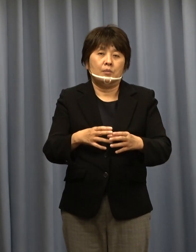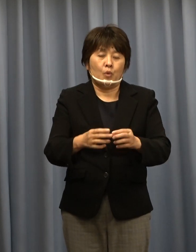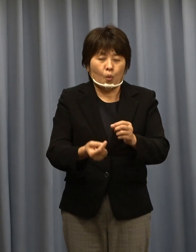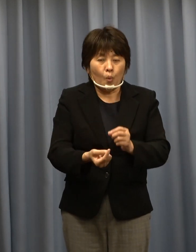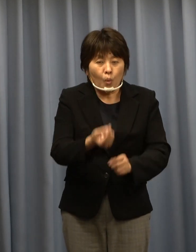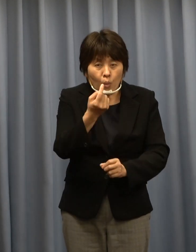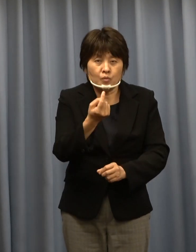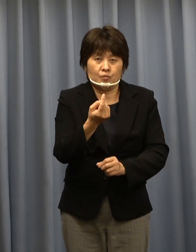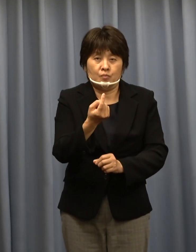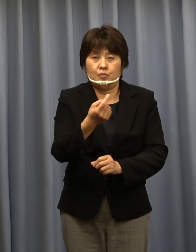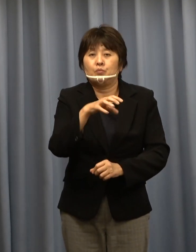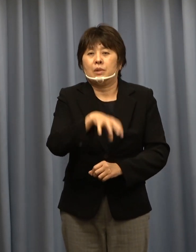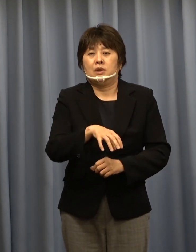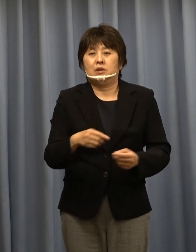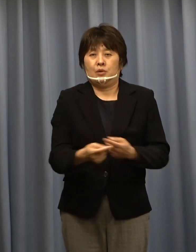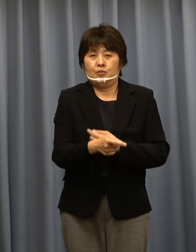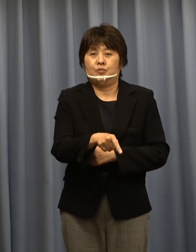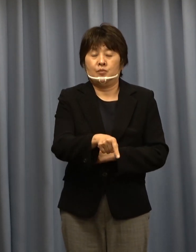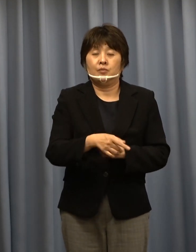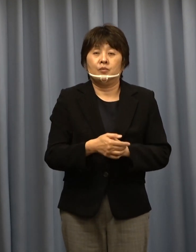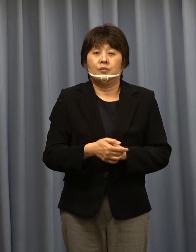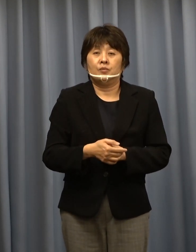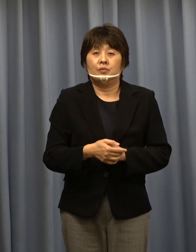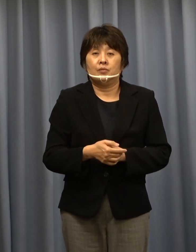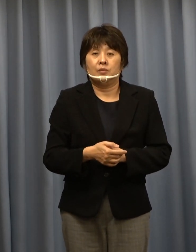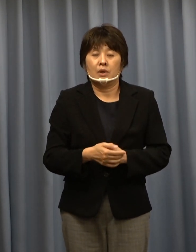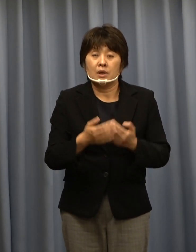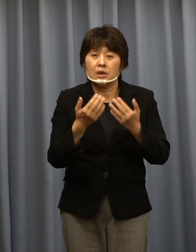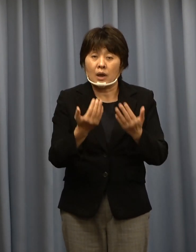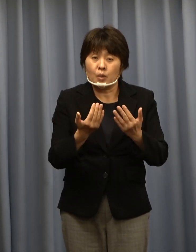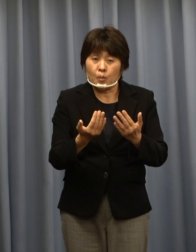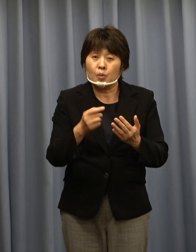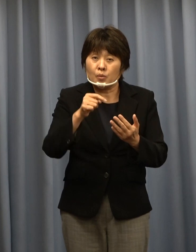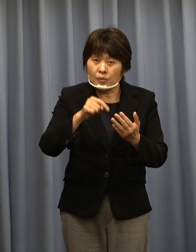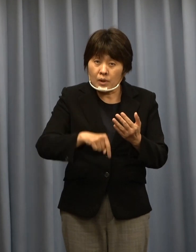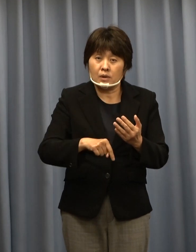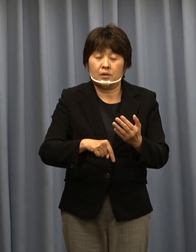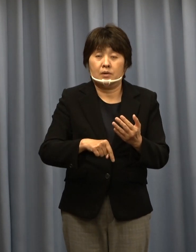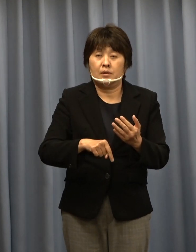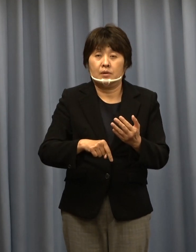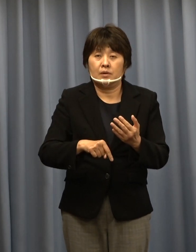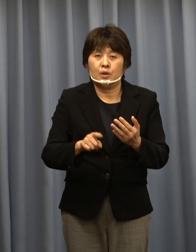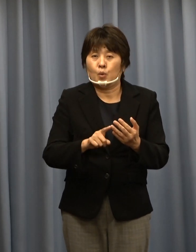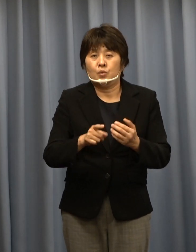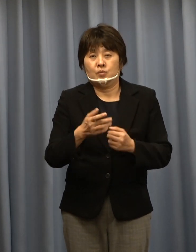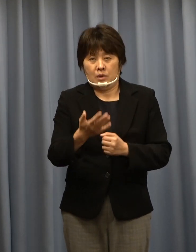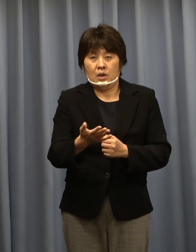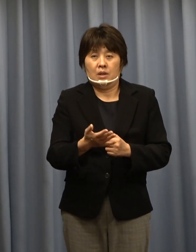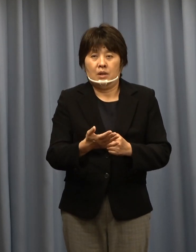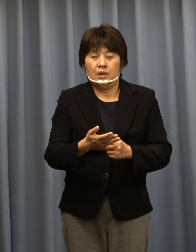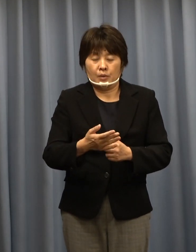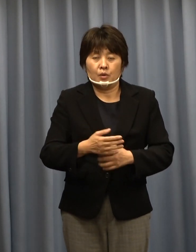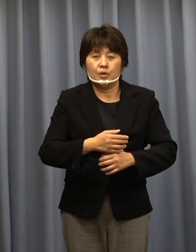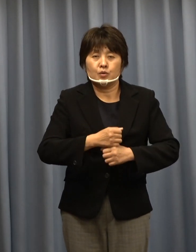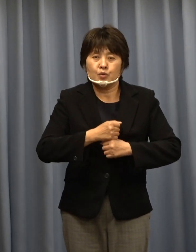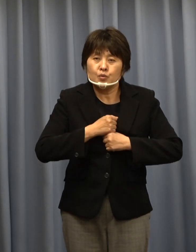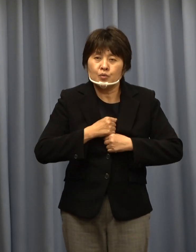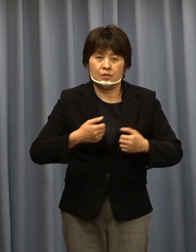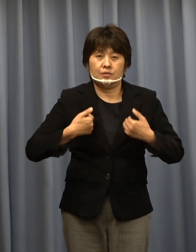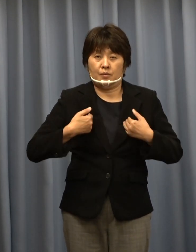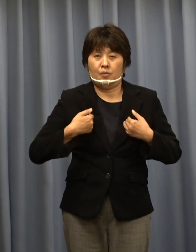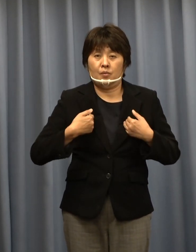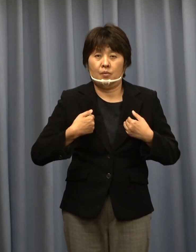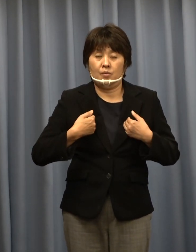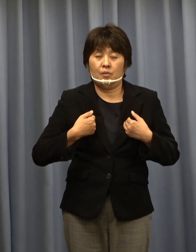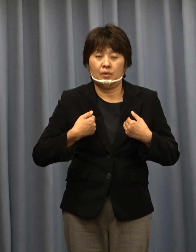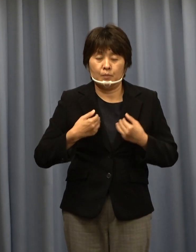であるというお話がございました。そういうことから学校というものを、守らなければいけない。しかしなが